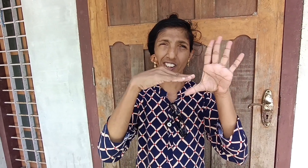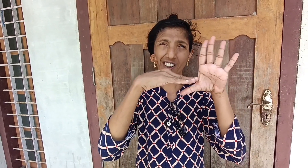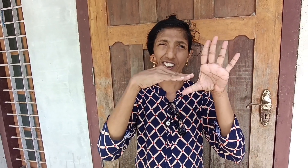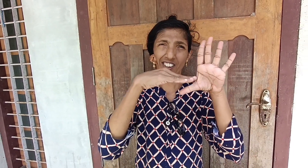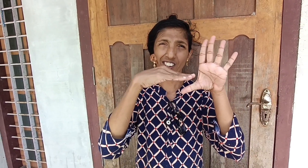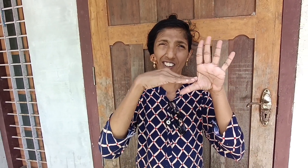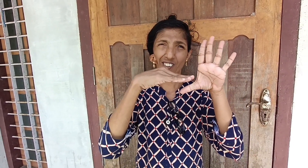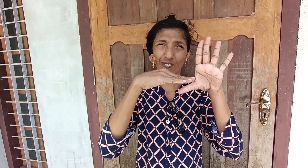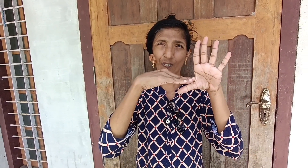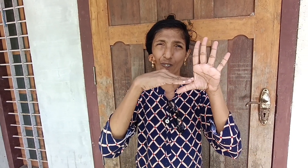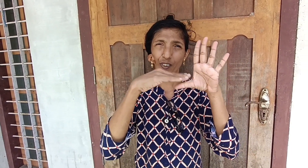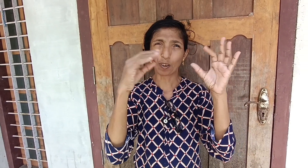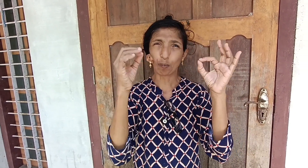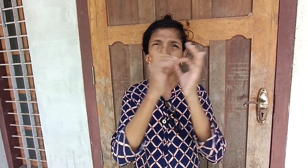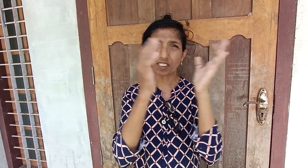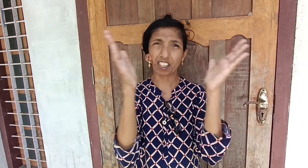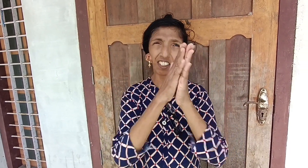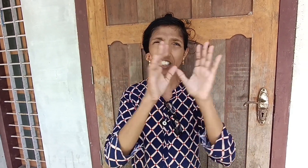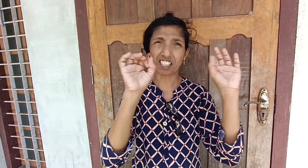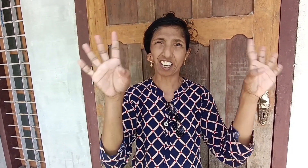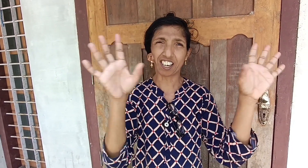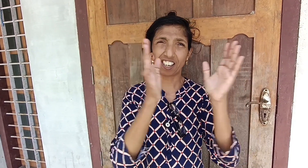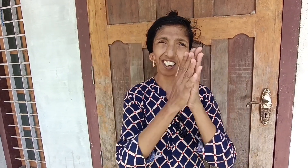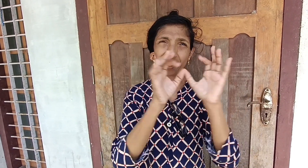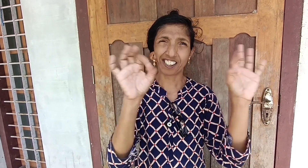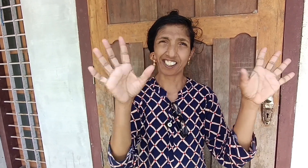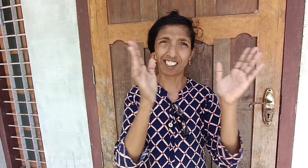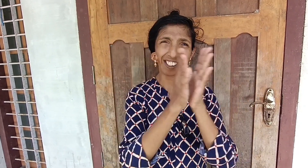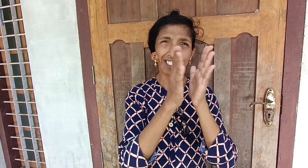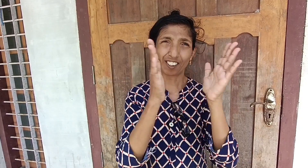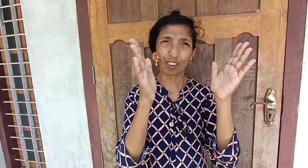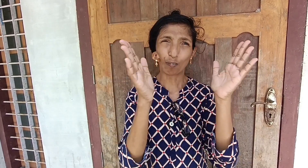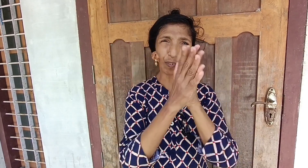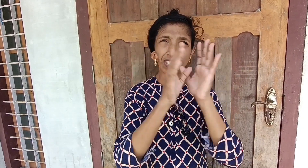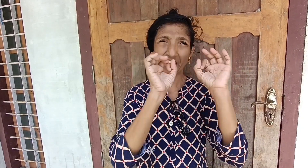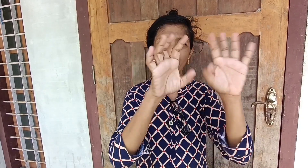എറണാകുളം എങ്ങനെ അന്നാ അടിച്ചേ.